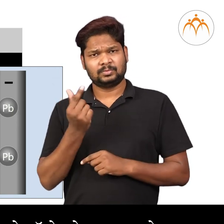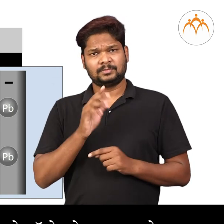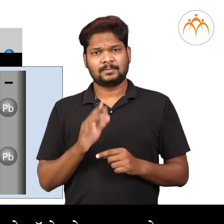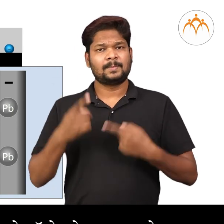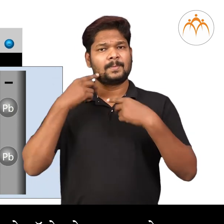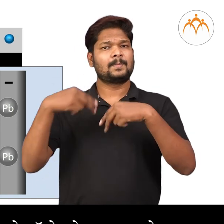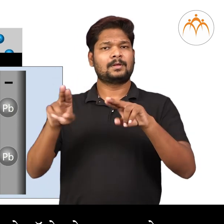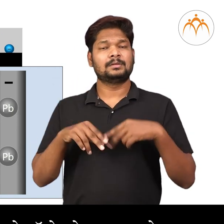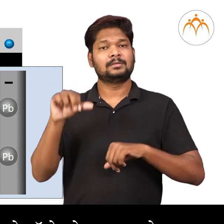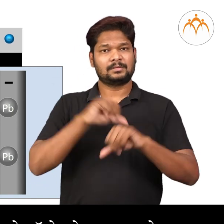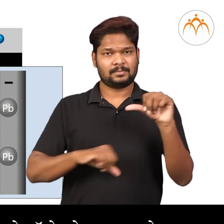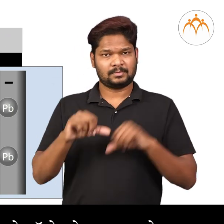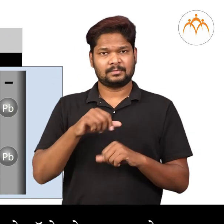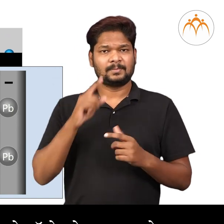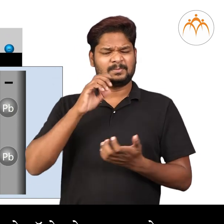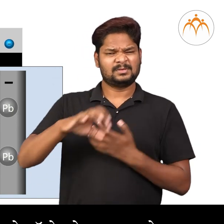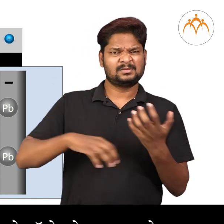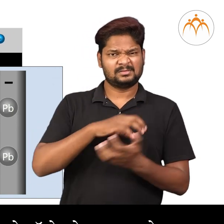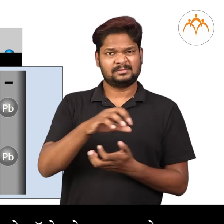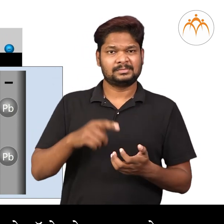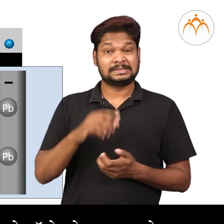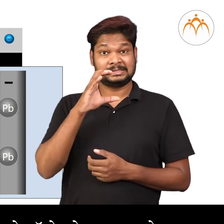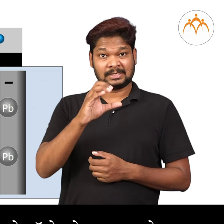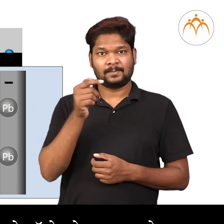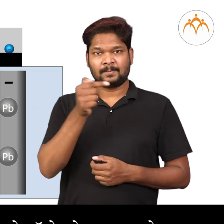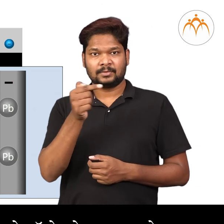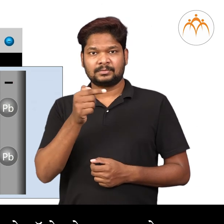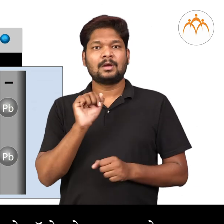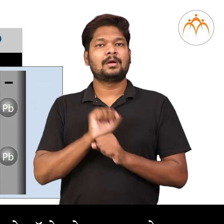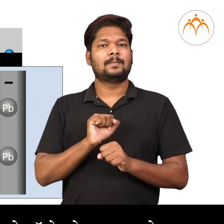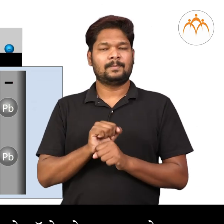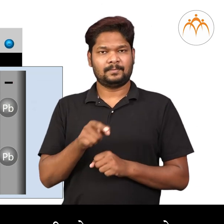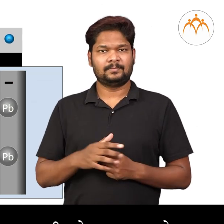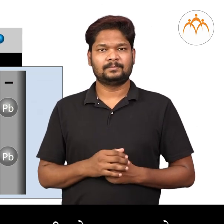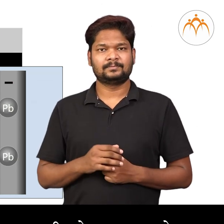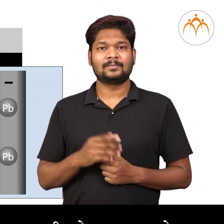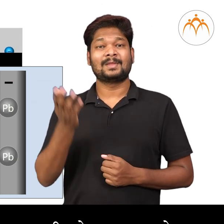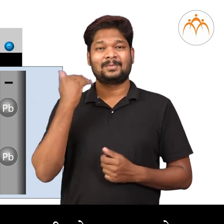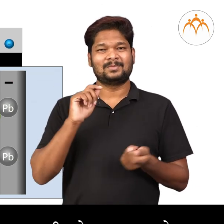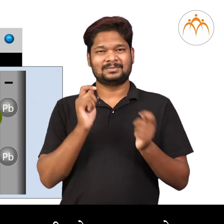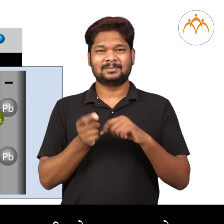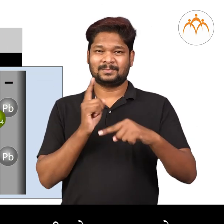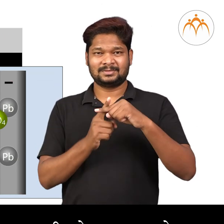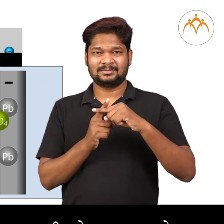उलट रासायनिक अभिक्रिया मुझे कैथल से काम करते हुए